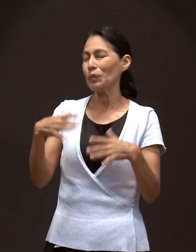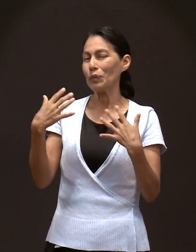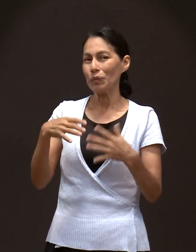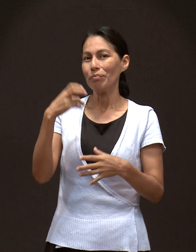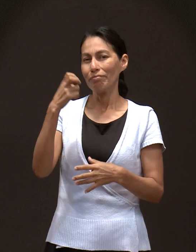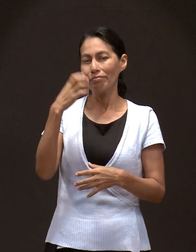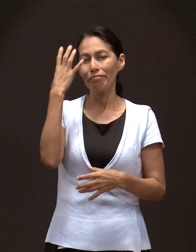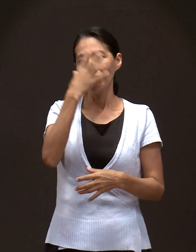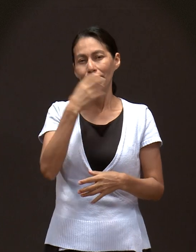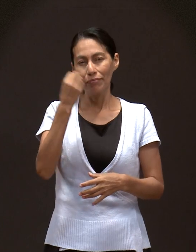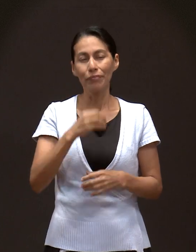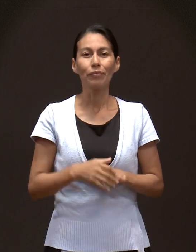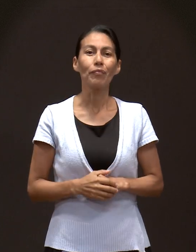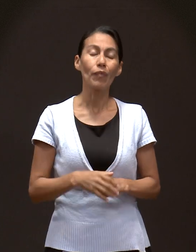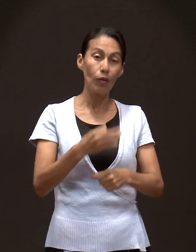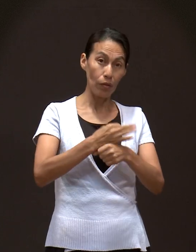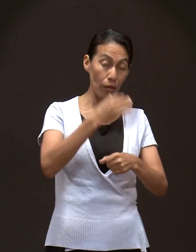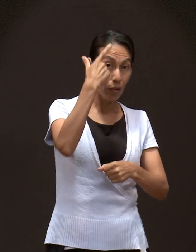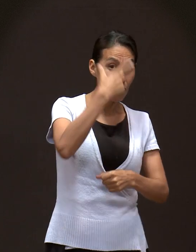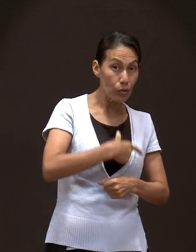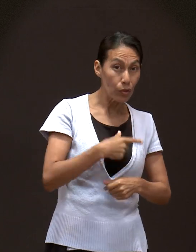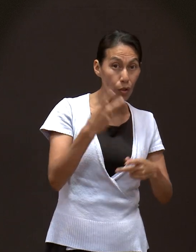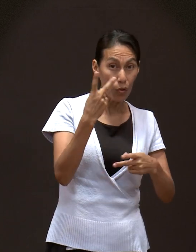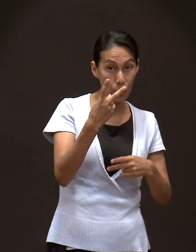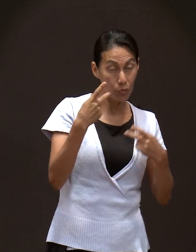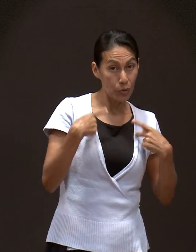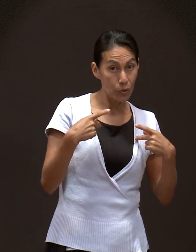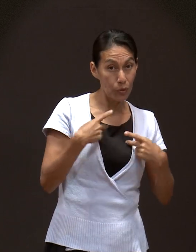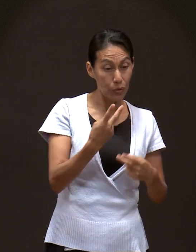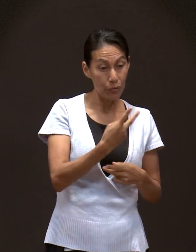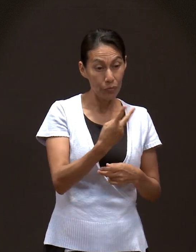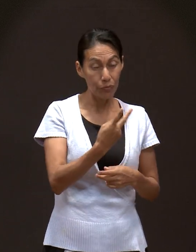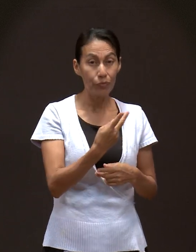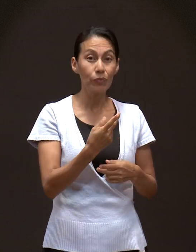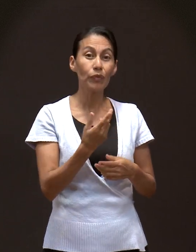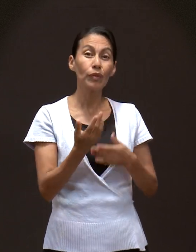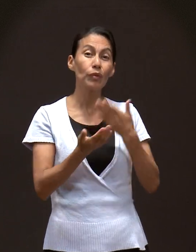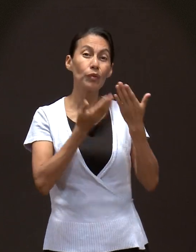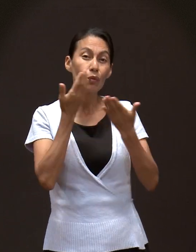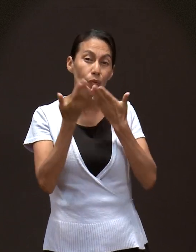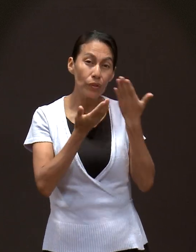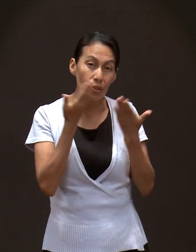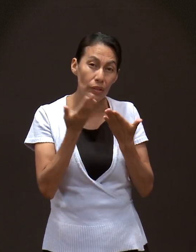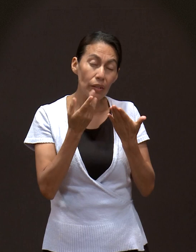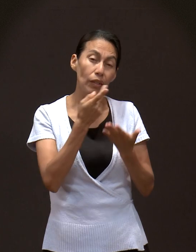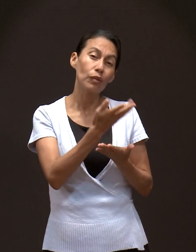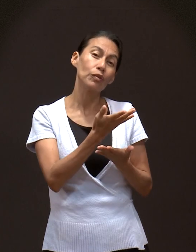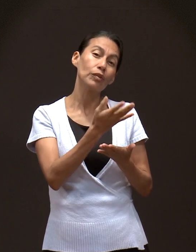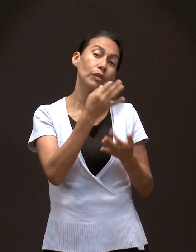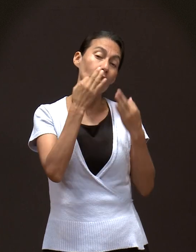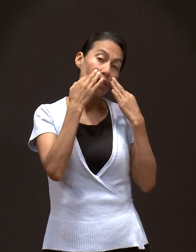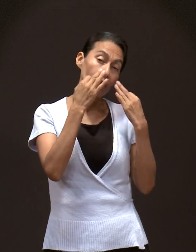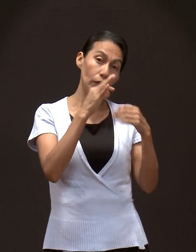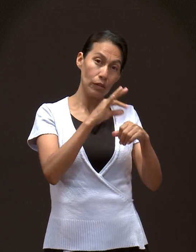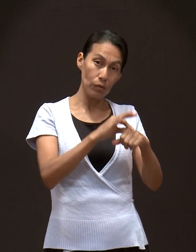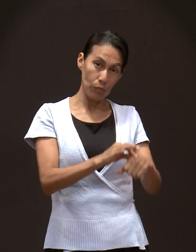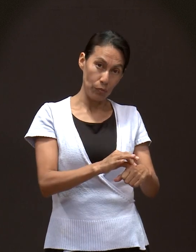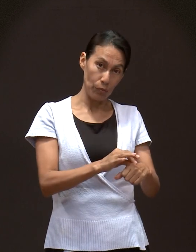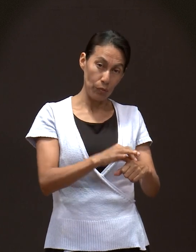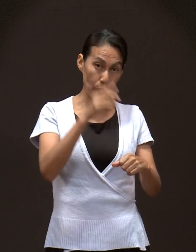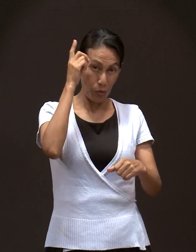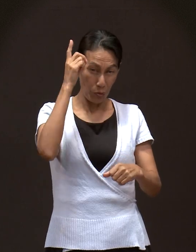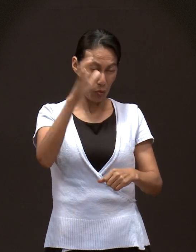noche tenemos dos estudiantes universitarios que habrán de compartir sus testimonios